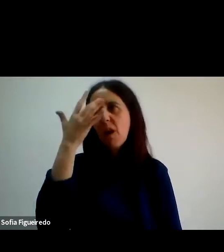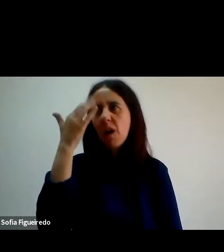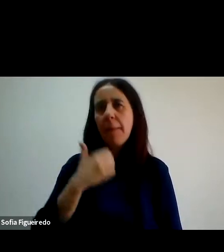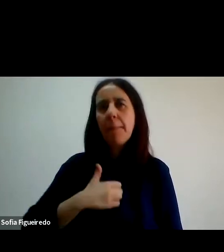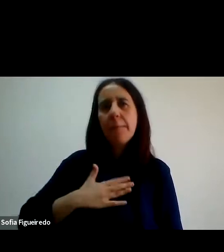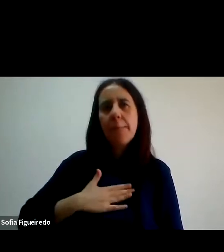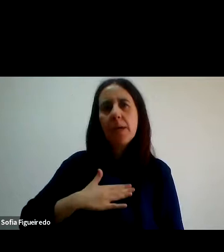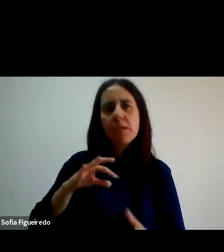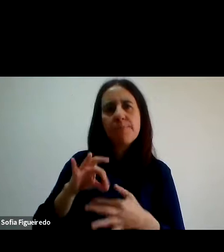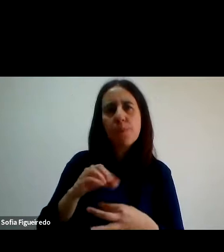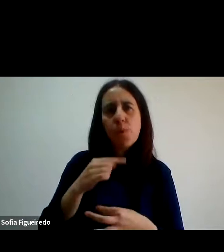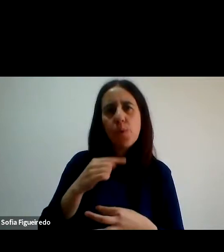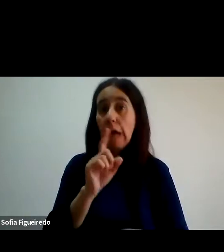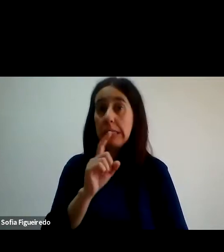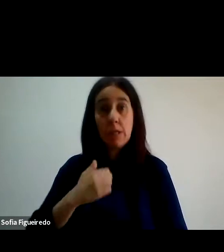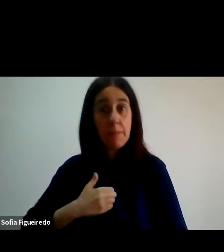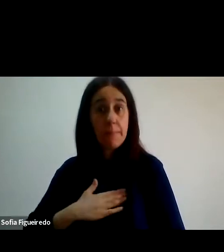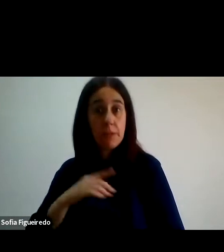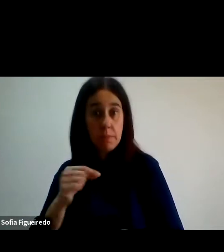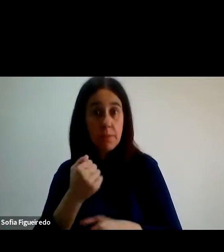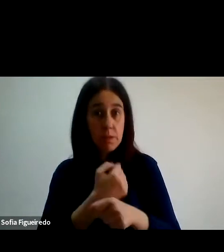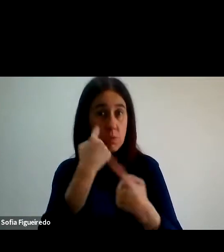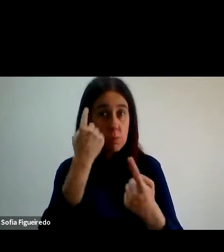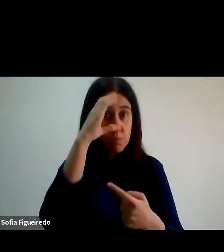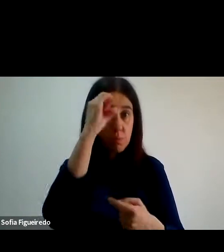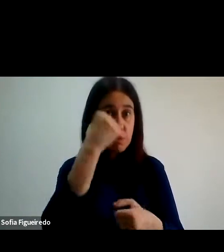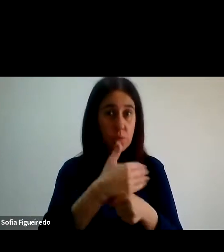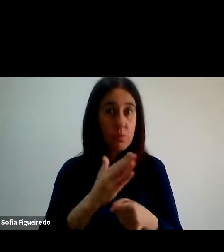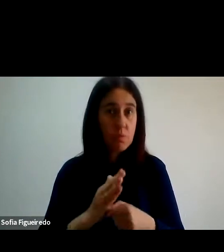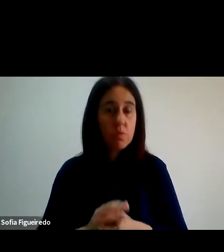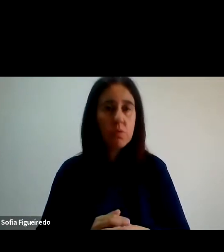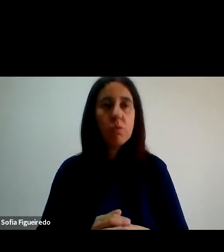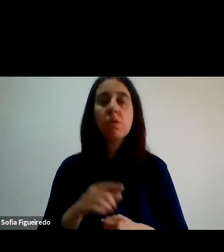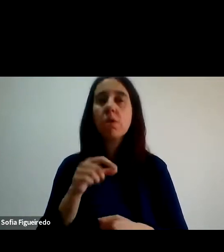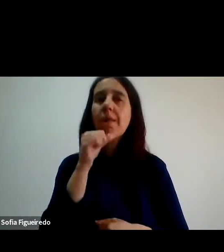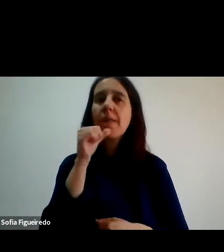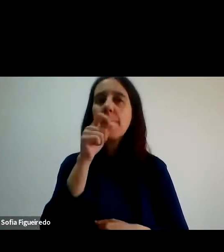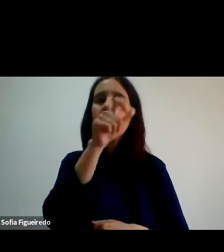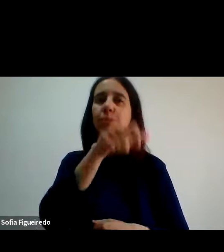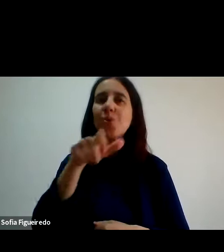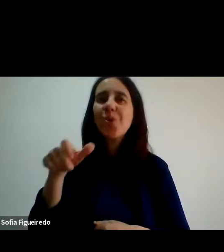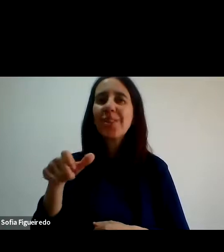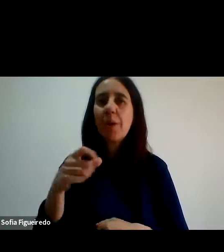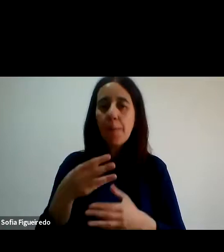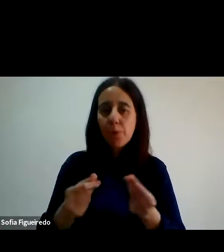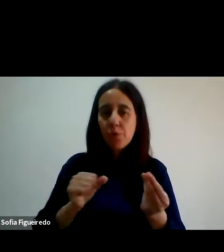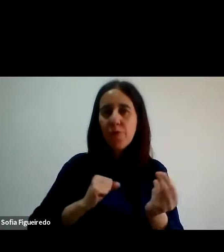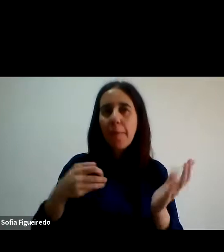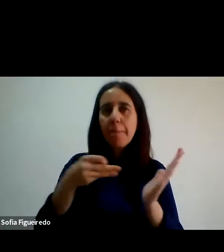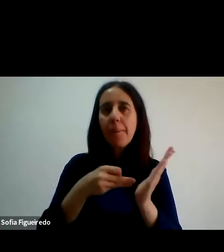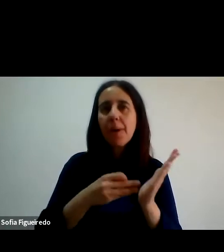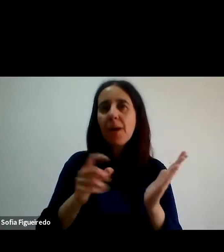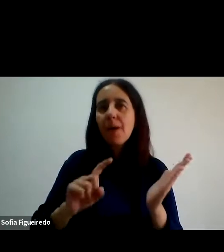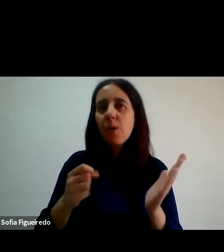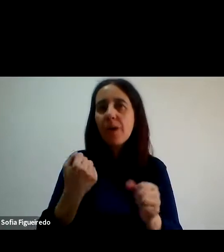isto aplica-se a empresas e aplica-se também ao setor público. E é muitas vezes aquilo que faz com que as pessoas não utilizem os nossos produtos e que não utilizem os